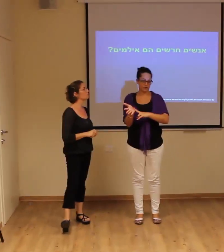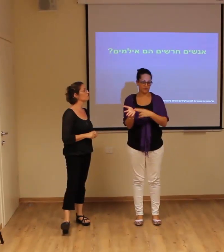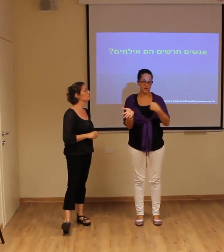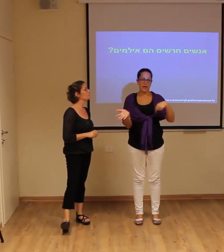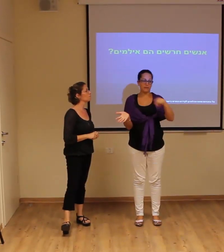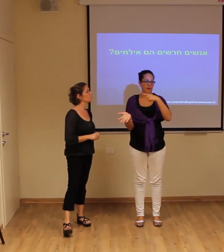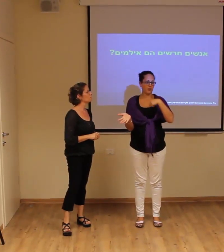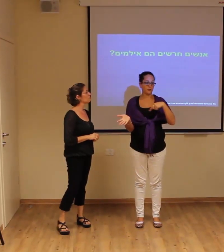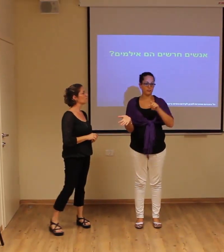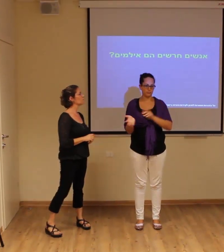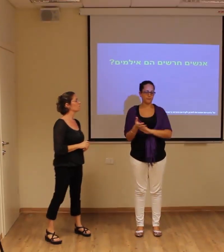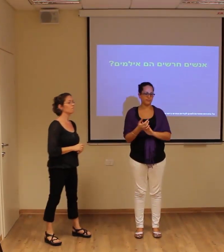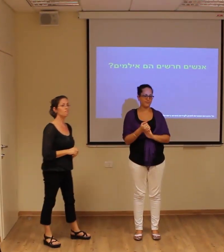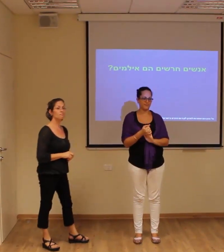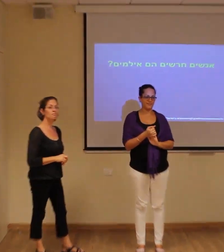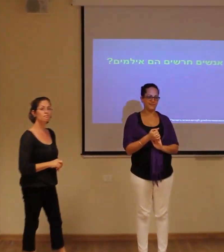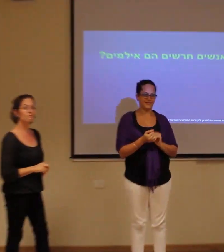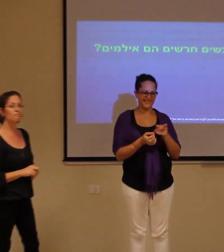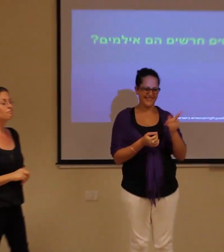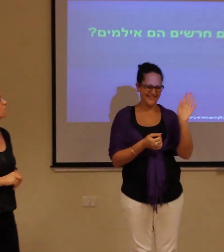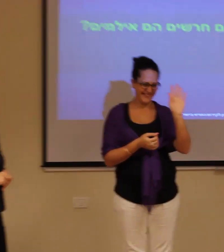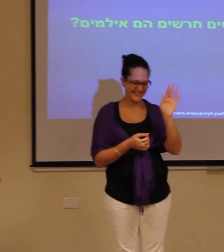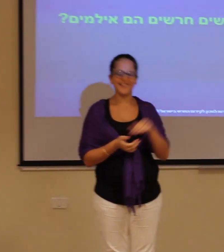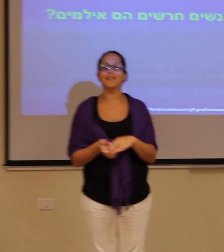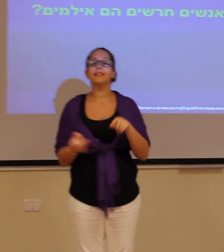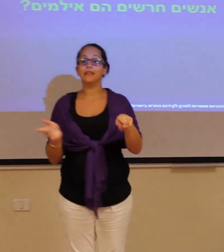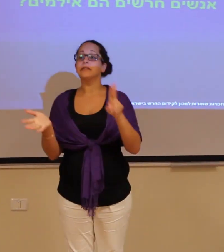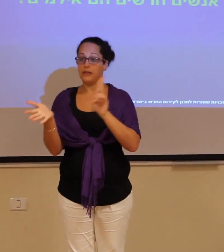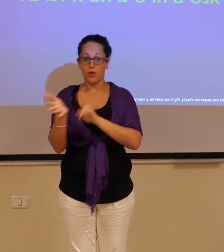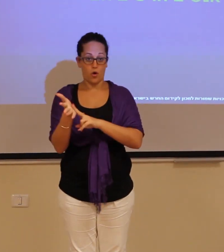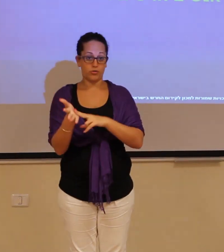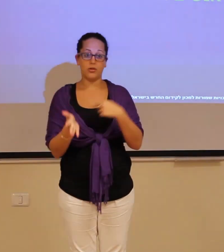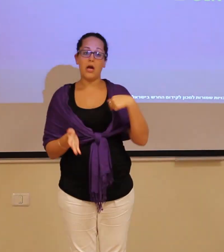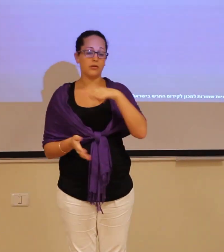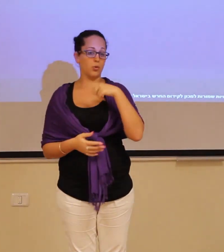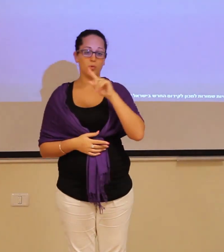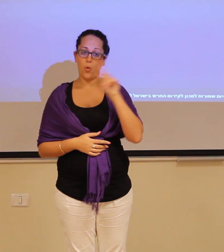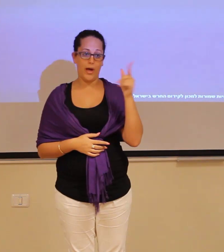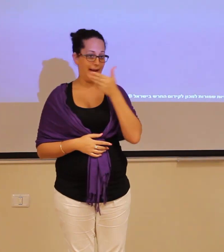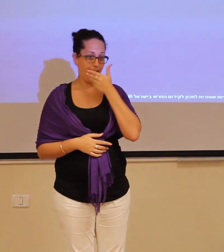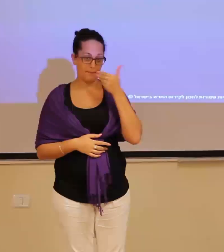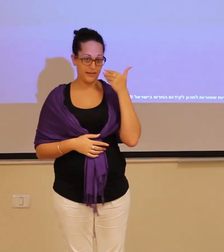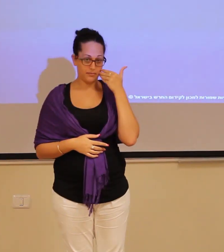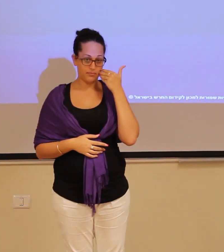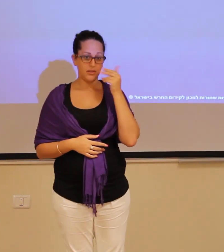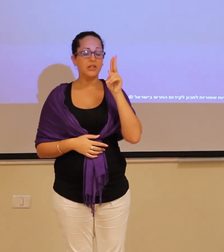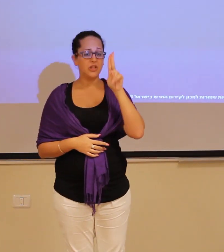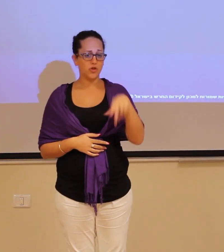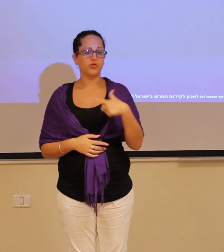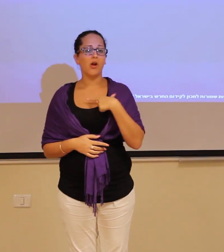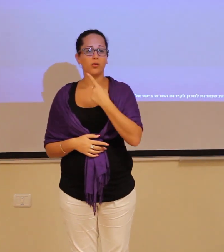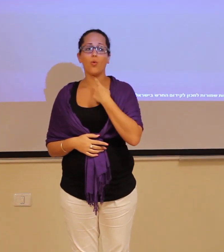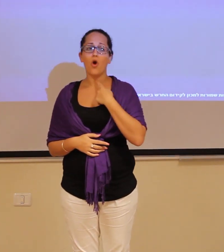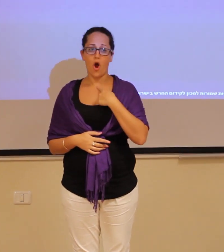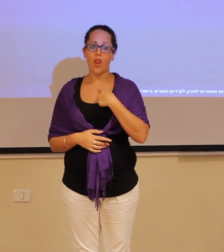אז אוקיי, סיימנו. אז זה נכון באמת. זה נכון, אנחנו לא אילמים. יש לנו